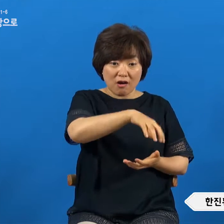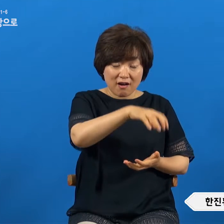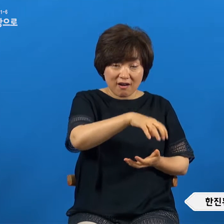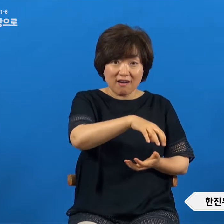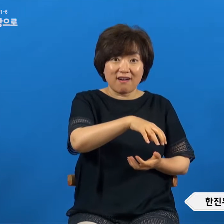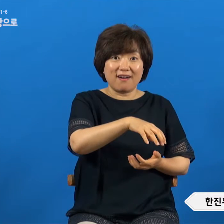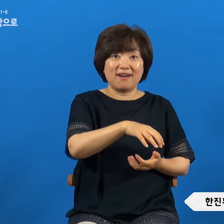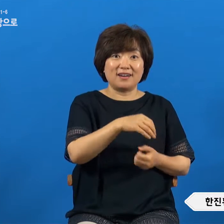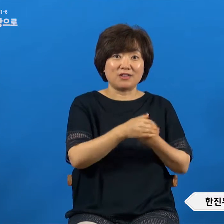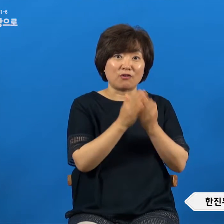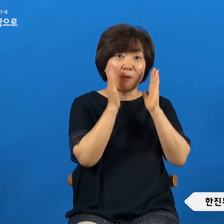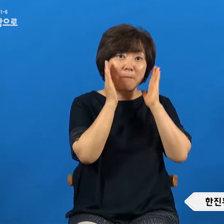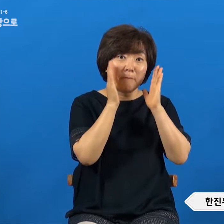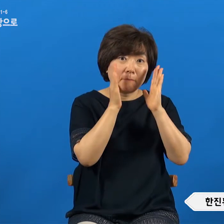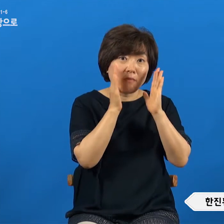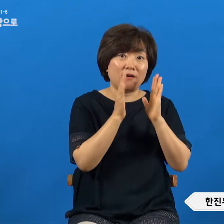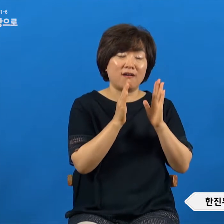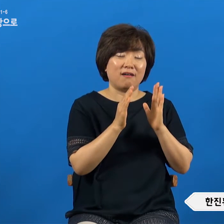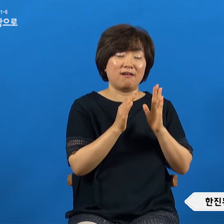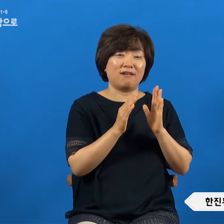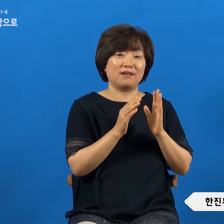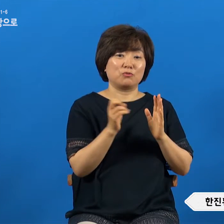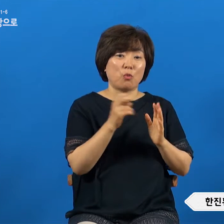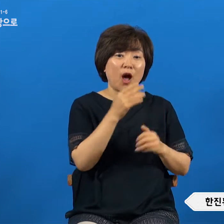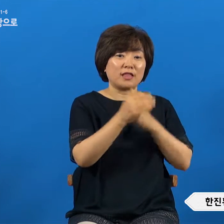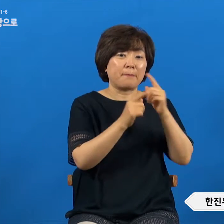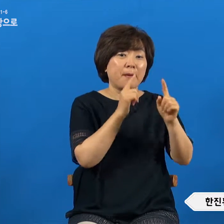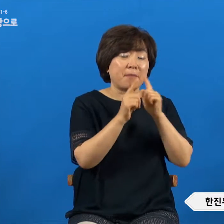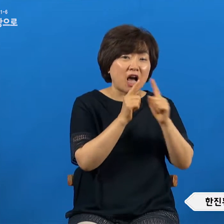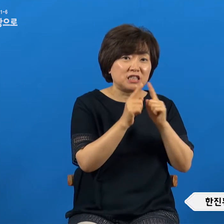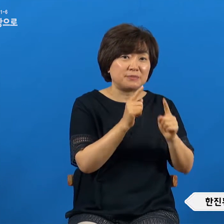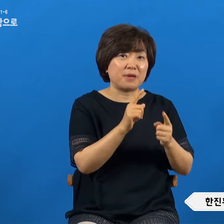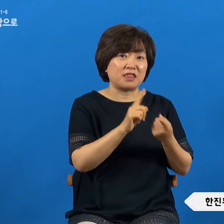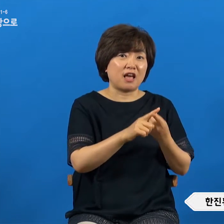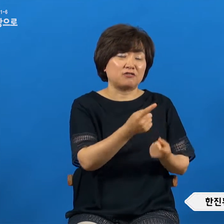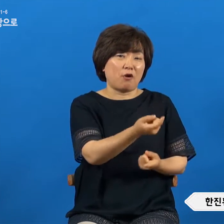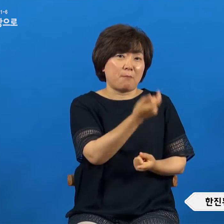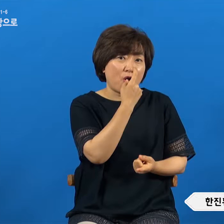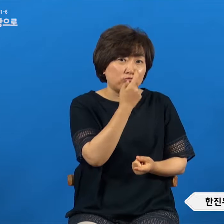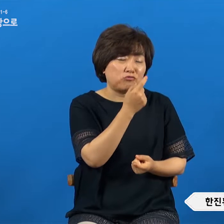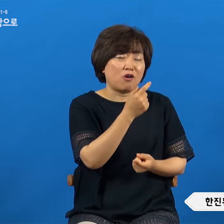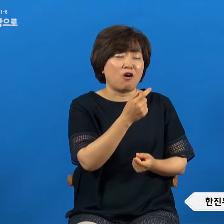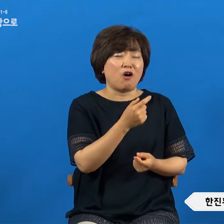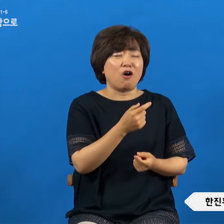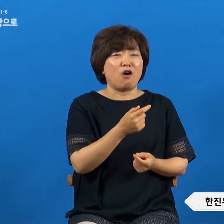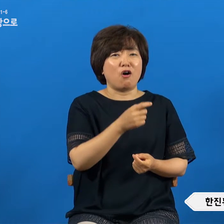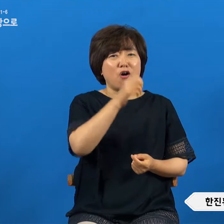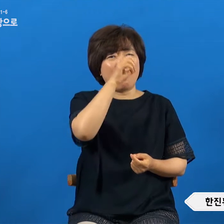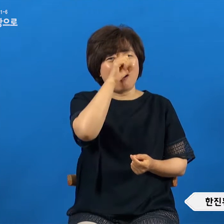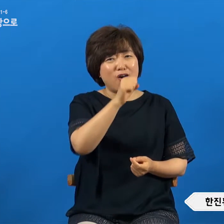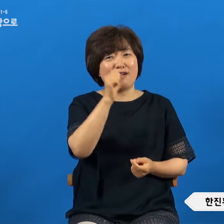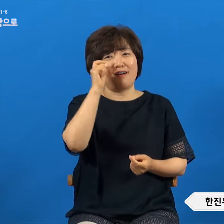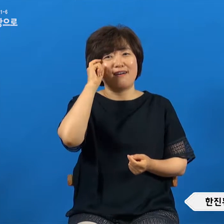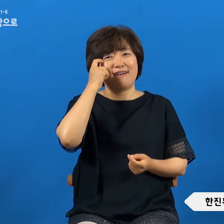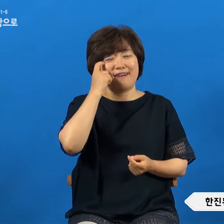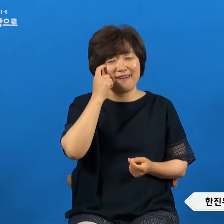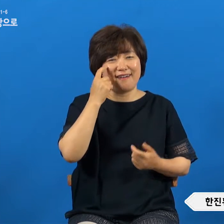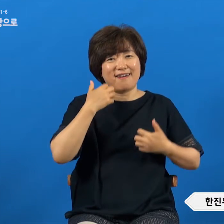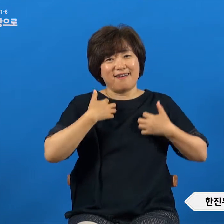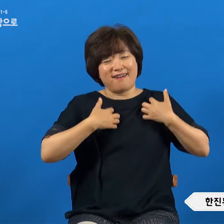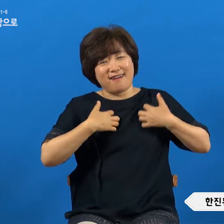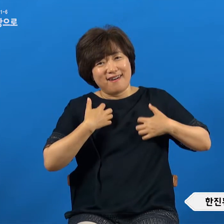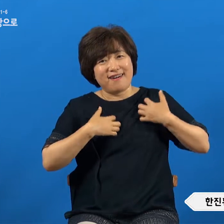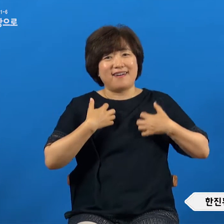정기적으로 말씀을 나눌 수 있고 하나님의 사랑에 대해서 들을 수 있으리라고는 생각도 못했는데 얼마나